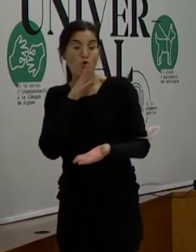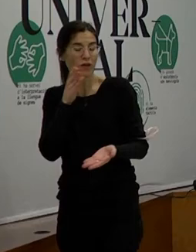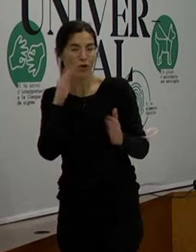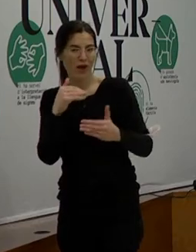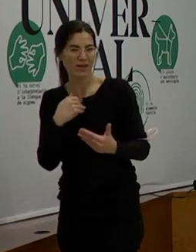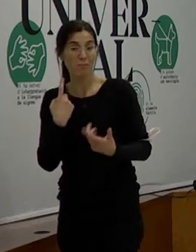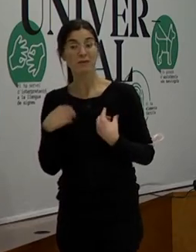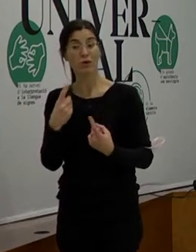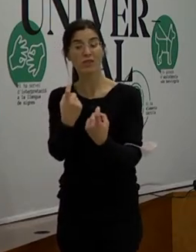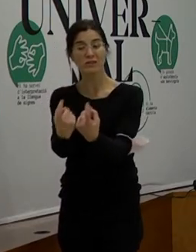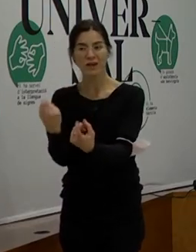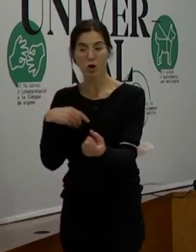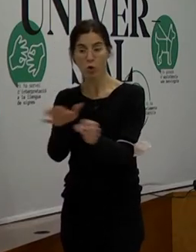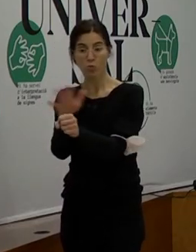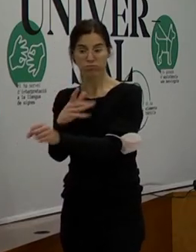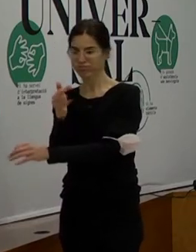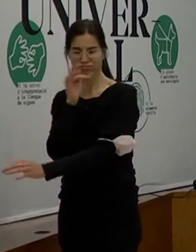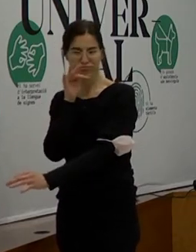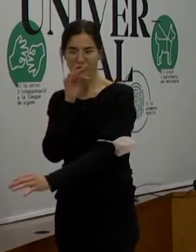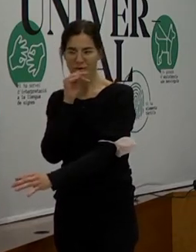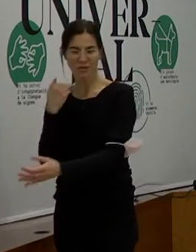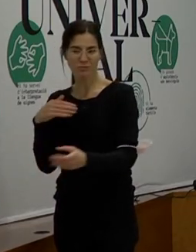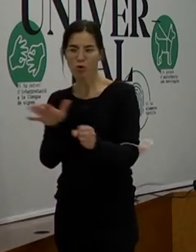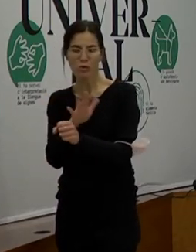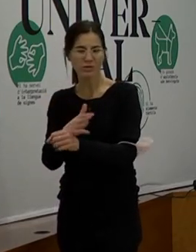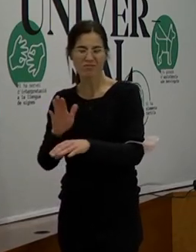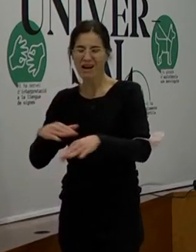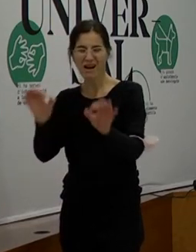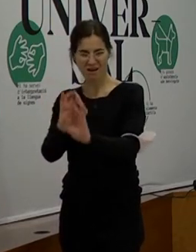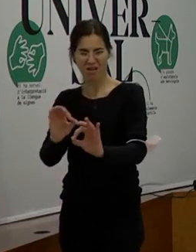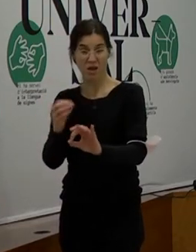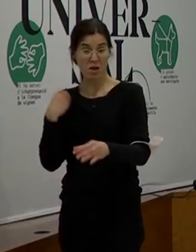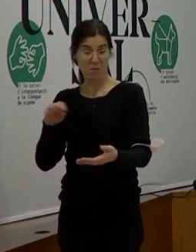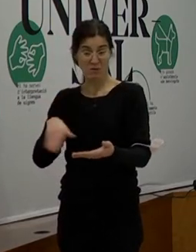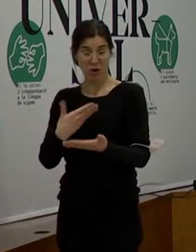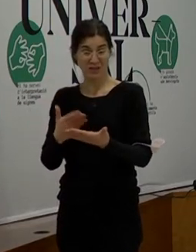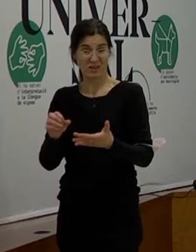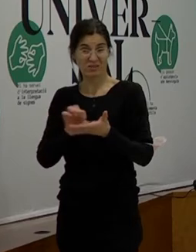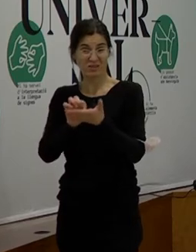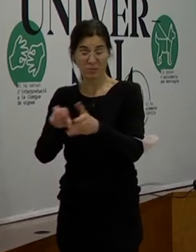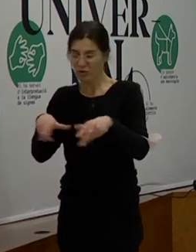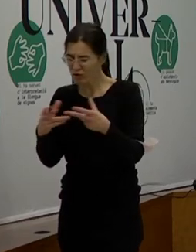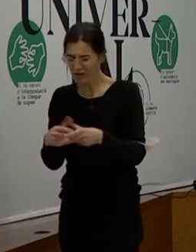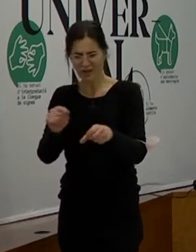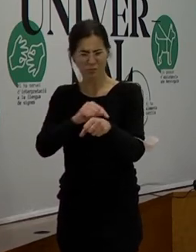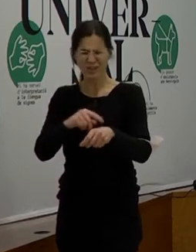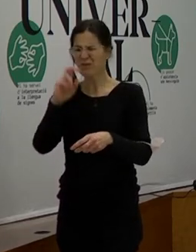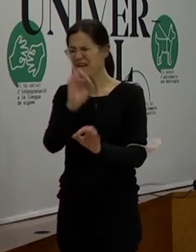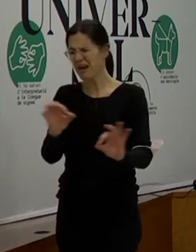Perquè aquesta necessitat no està coberta actualment, no està coberta per ningú, ni per serveis socials, ni per la política, per